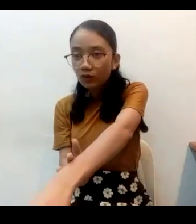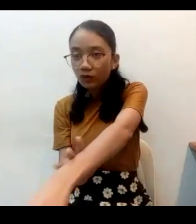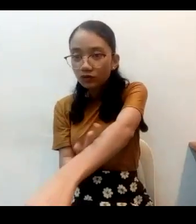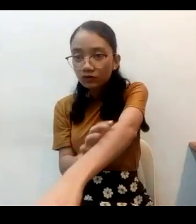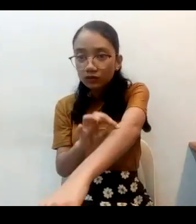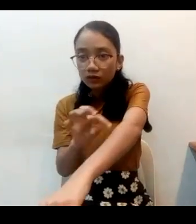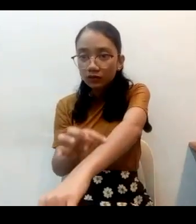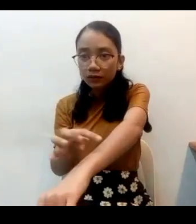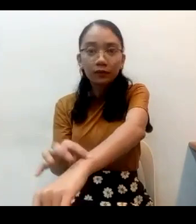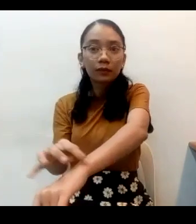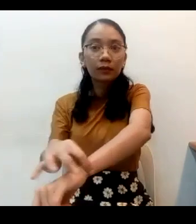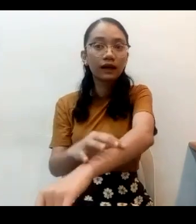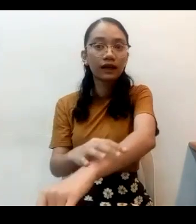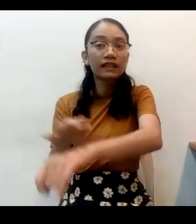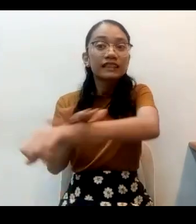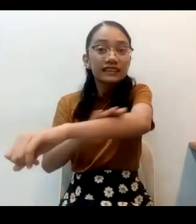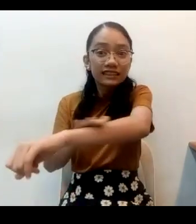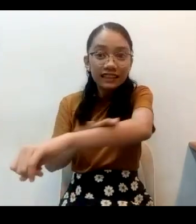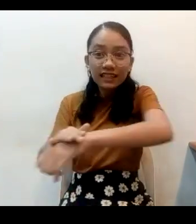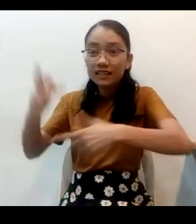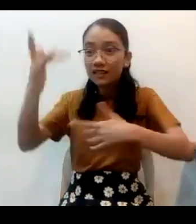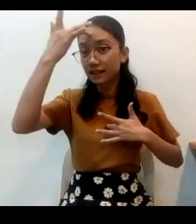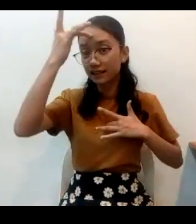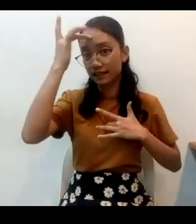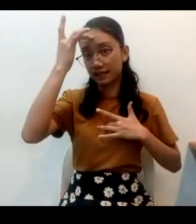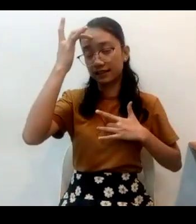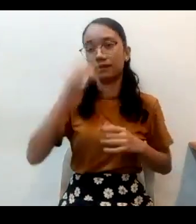Ketong? Ketong? Oh. Ketong.